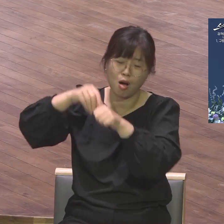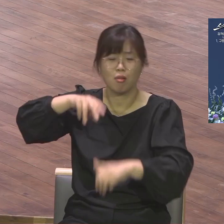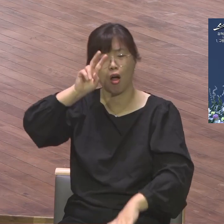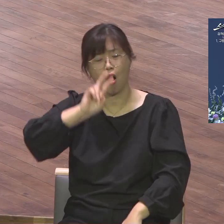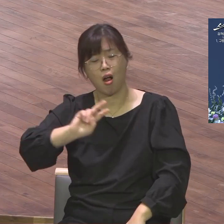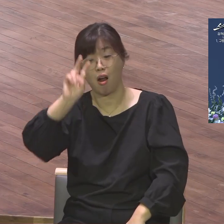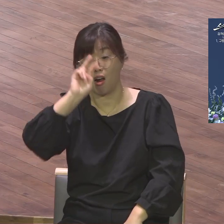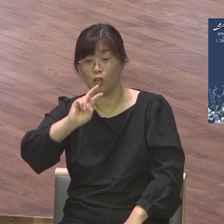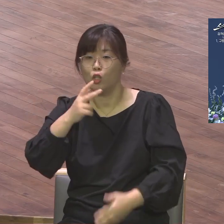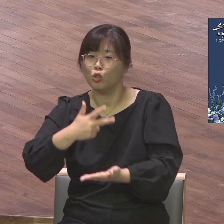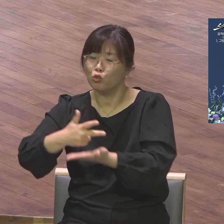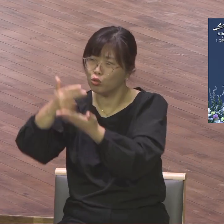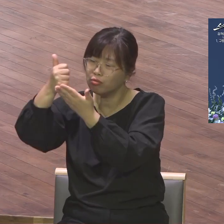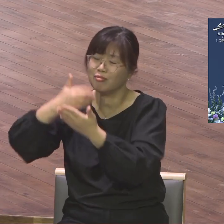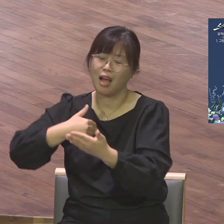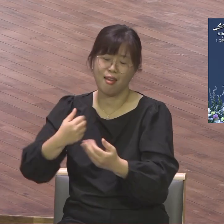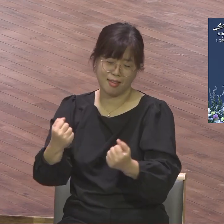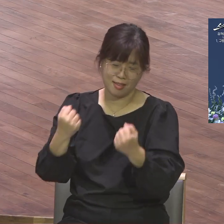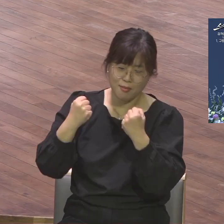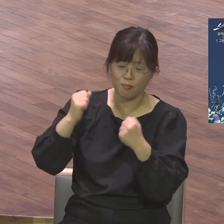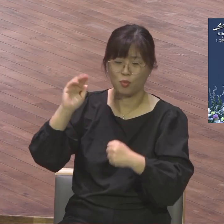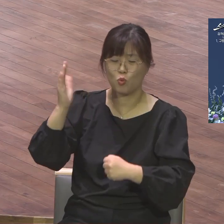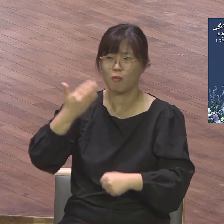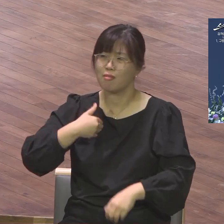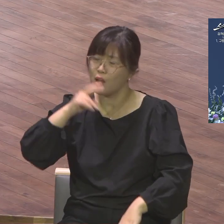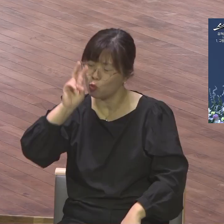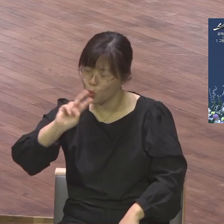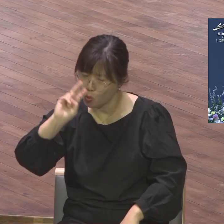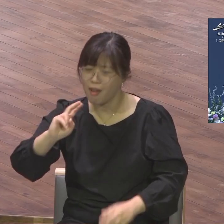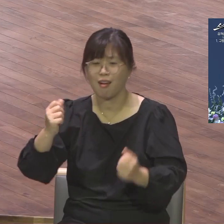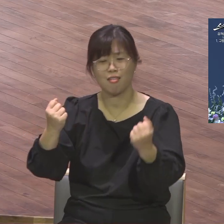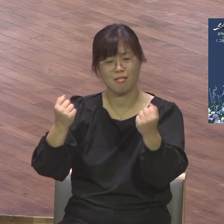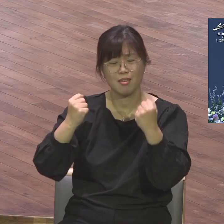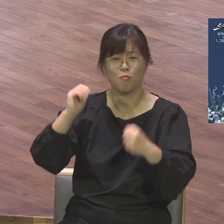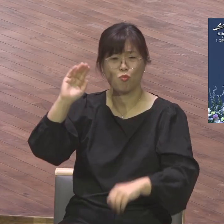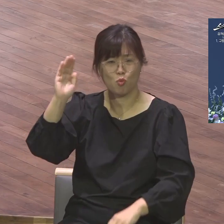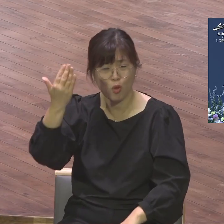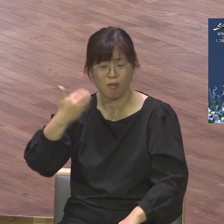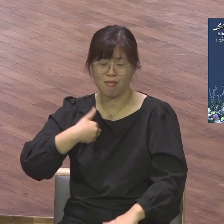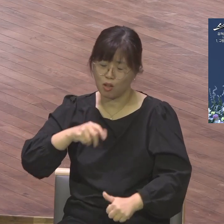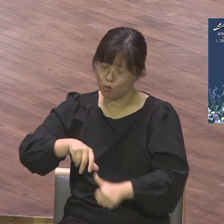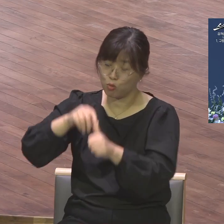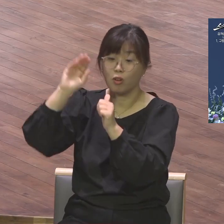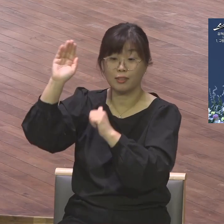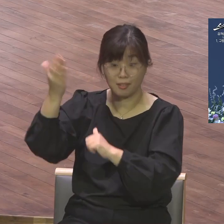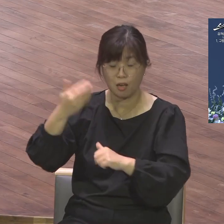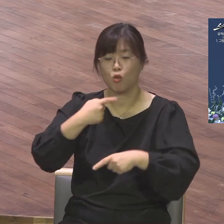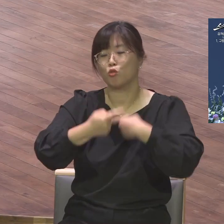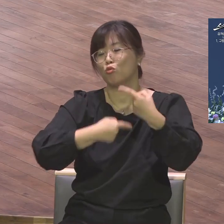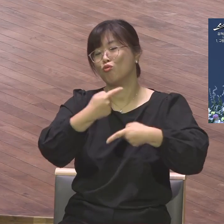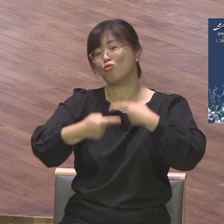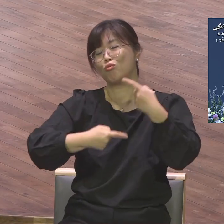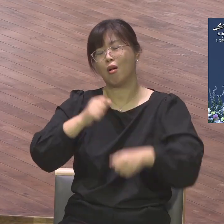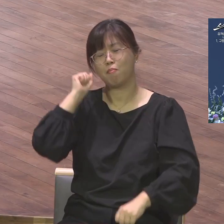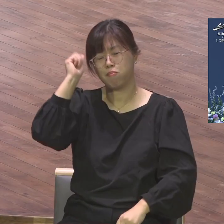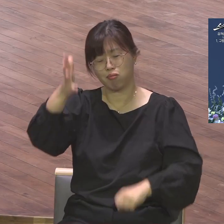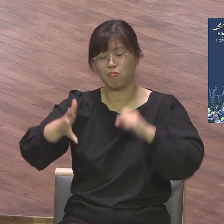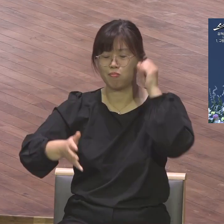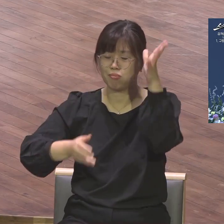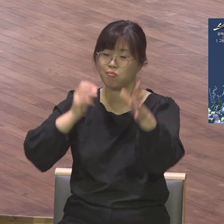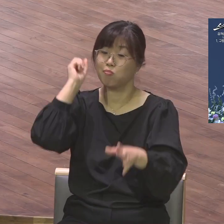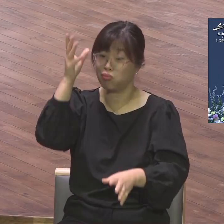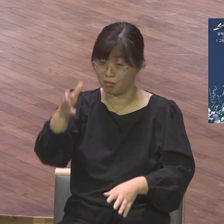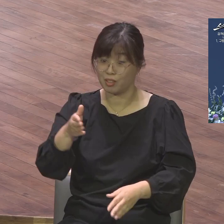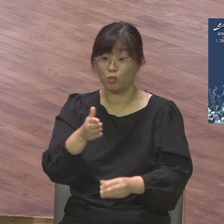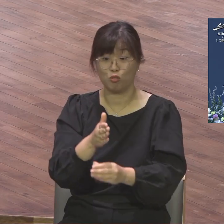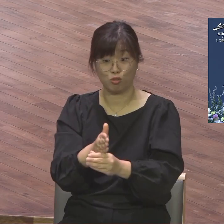주 여호와는 나의 힘이시며 나의 노래시며 나의 구원이시므로다. 나의 힘이시며,